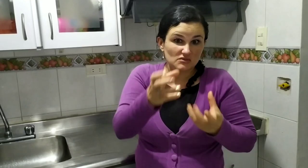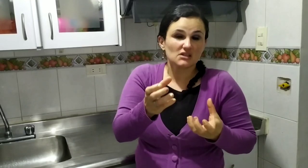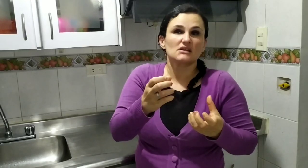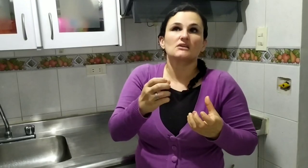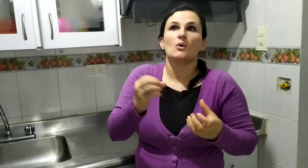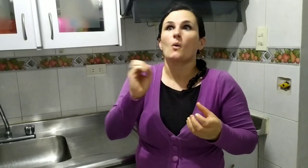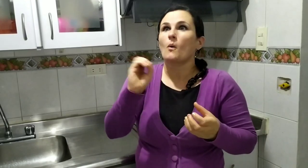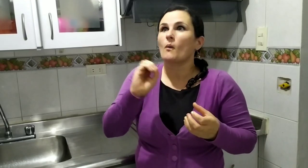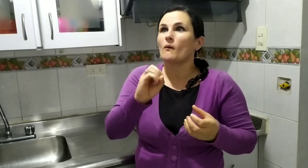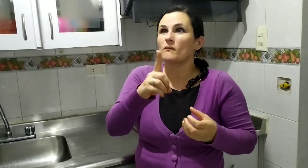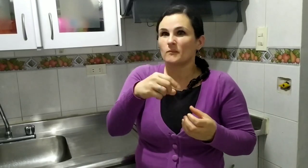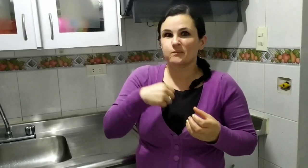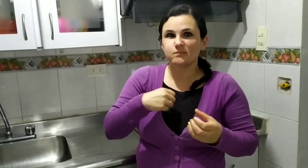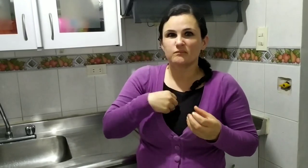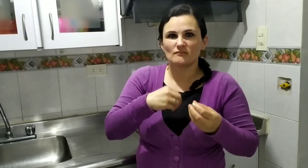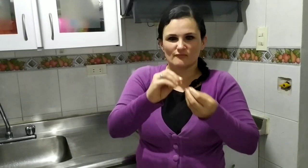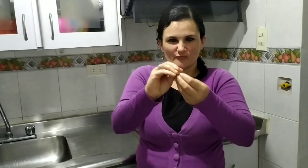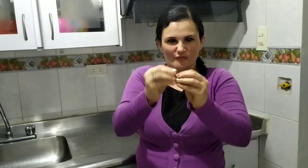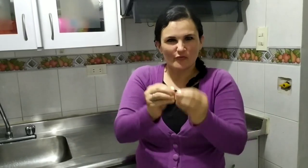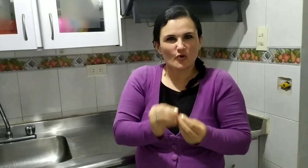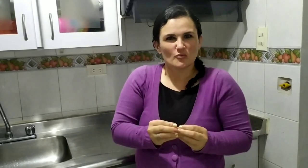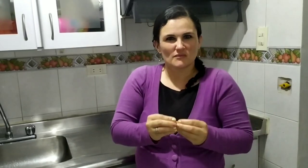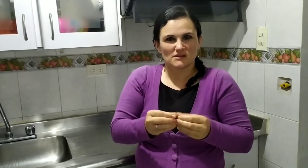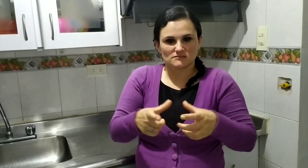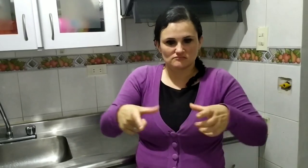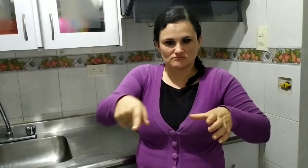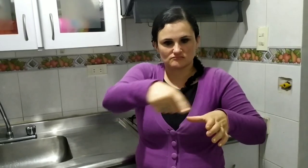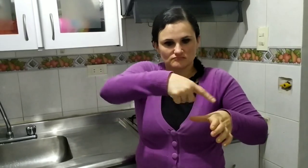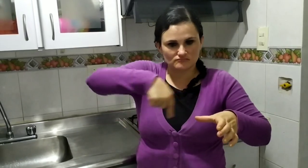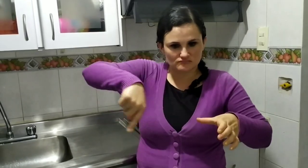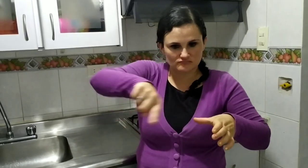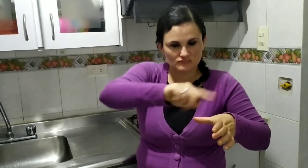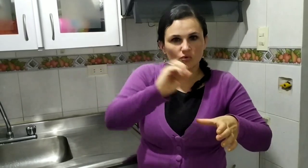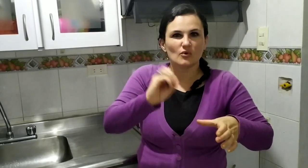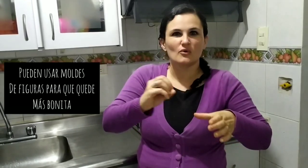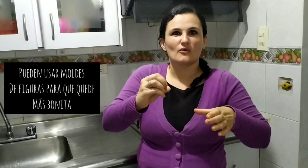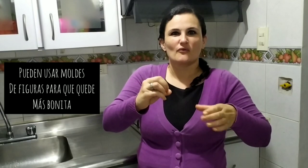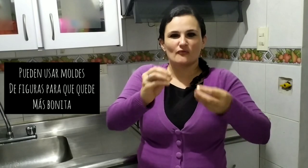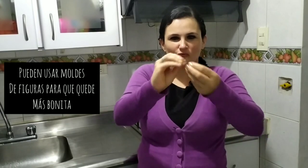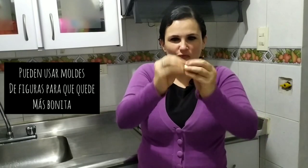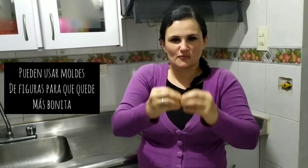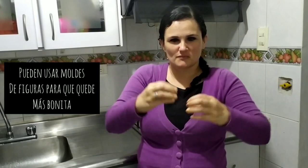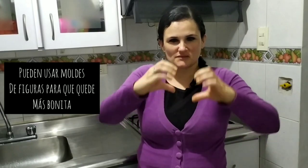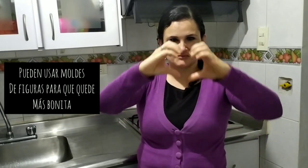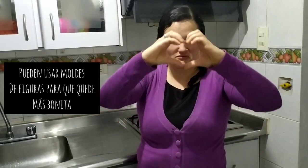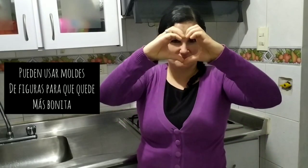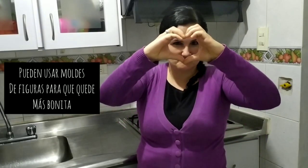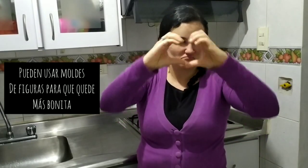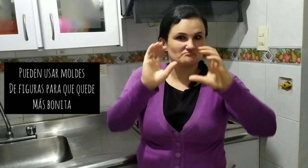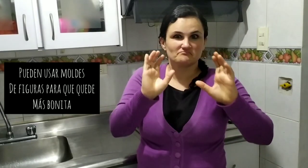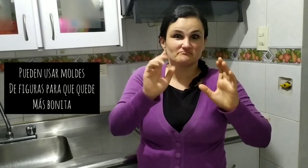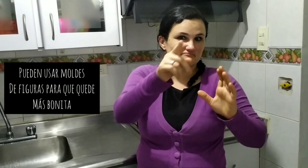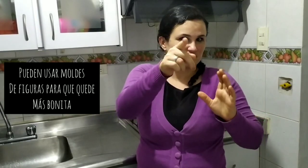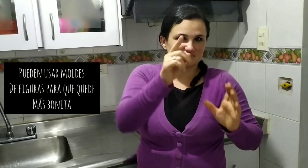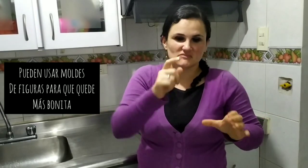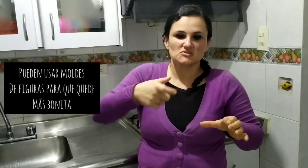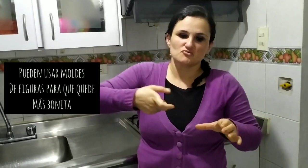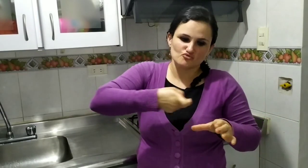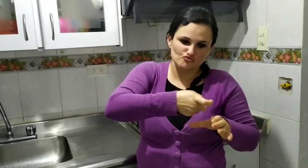de figuritas, de corazones, de diferentes formas, pero antes aceitarlos para que los